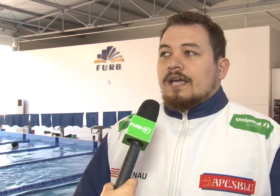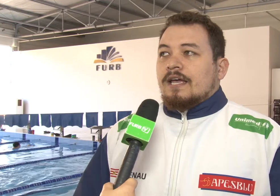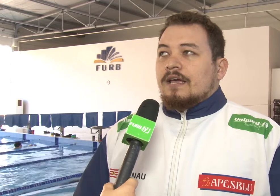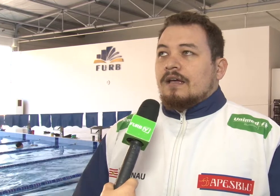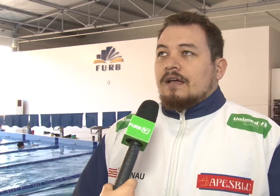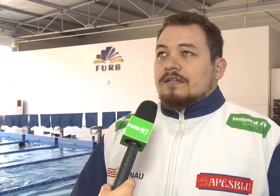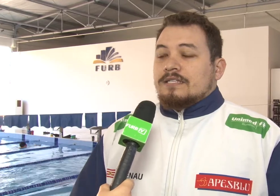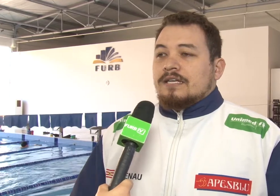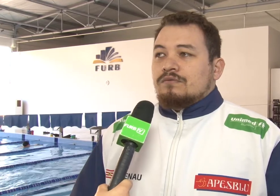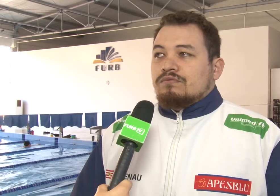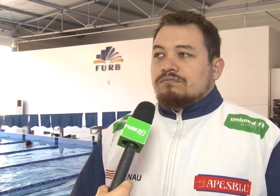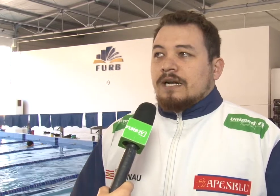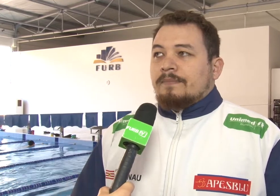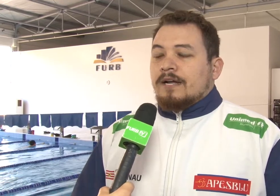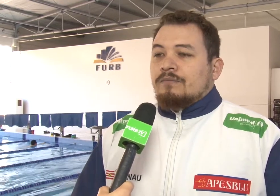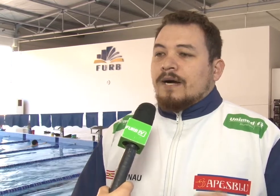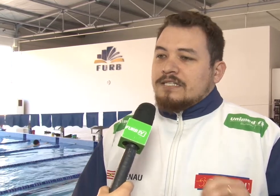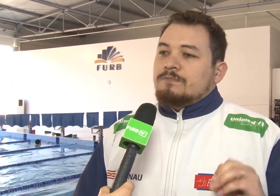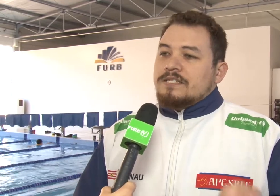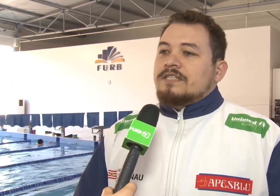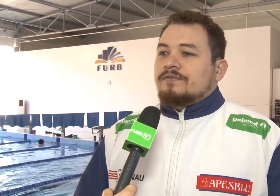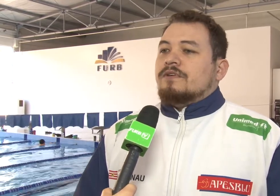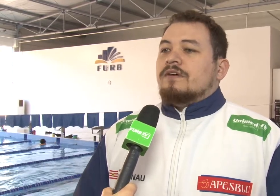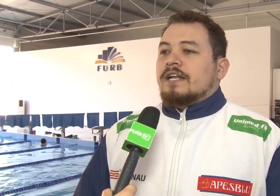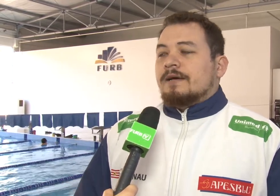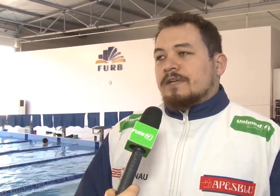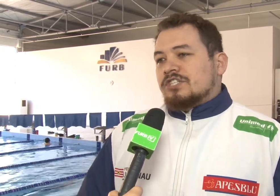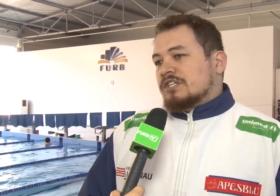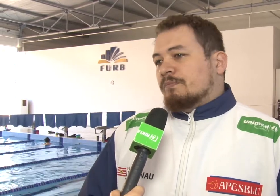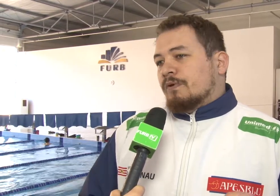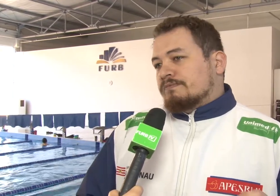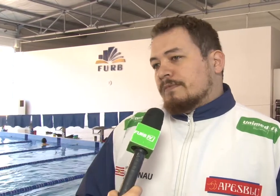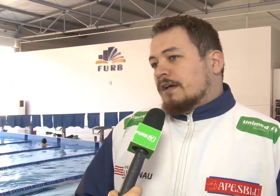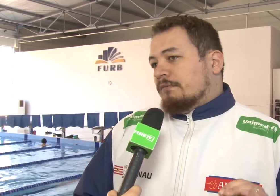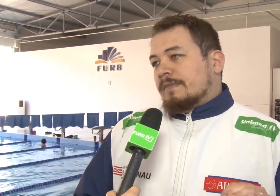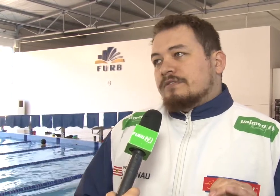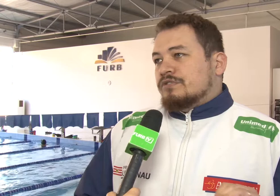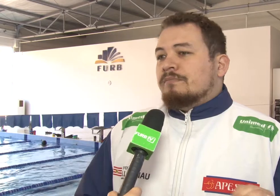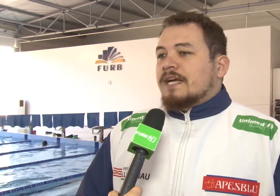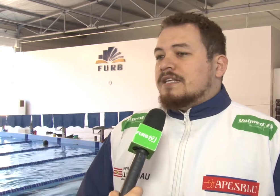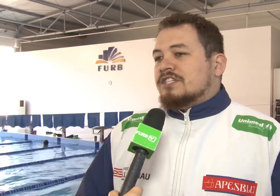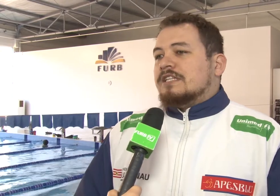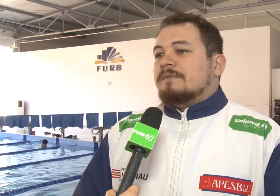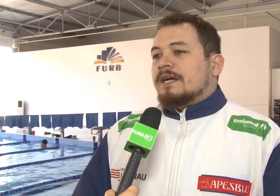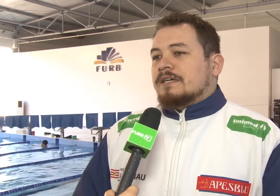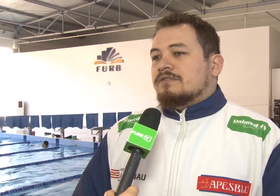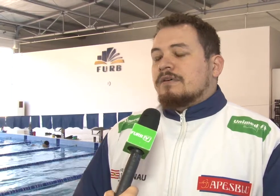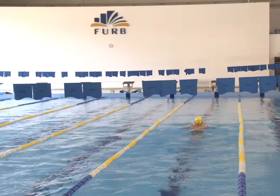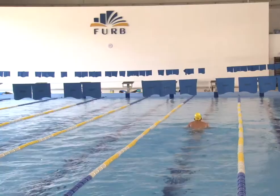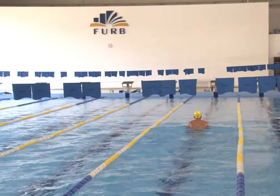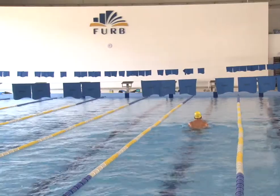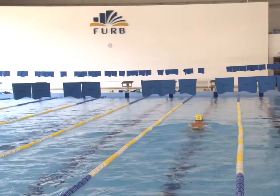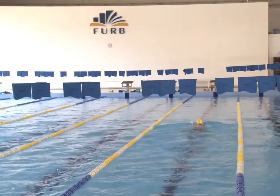Então, está sendo um trabalho mais específico agora. Porque a gente tem um pouco menos de um mês, ele já está embarcando para estar